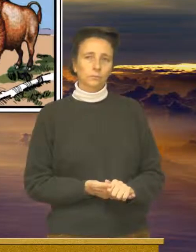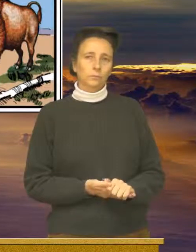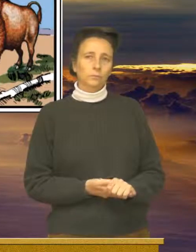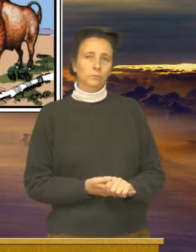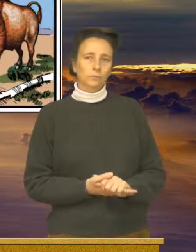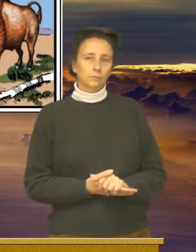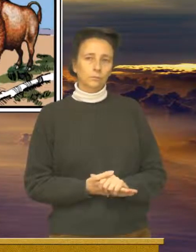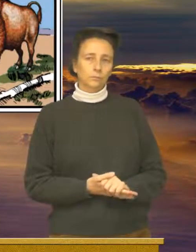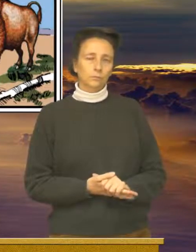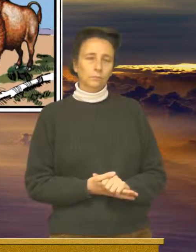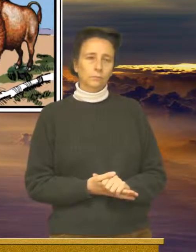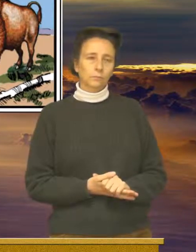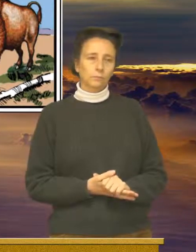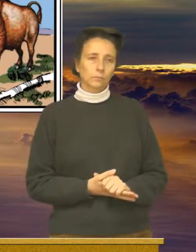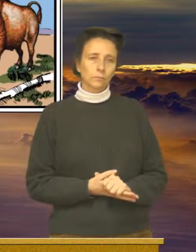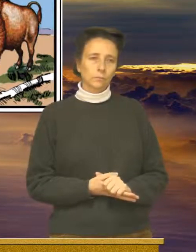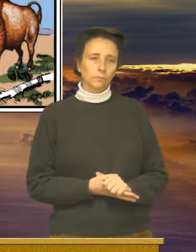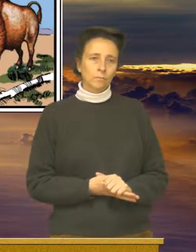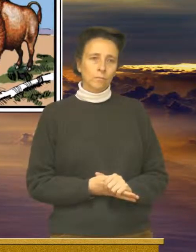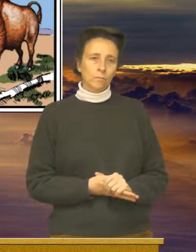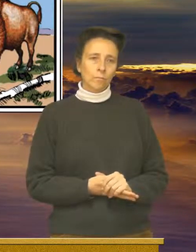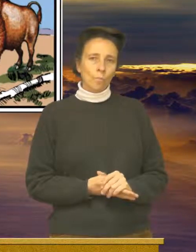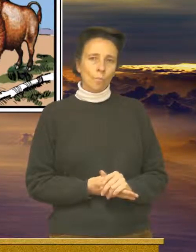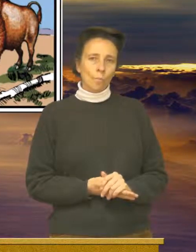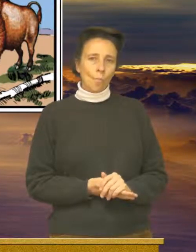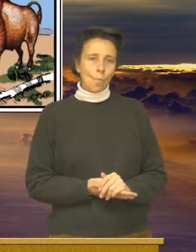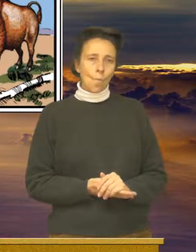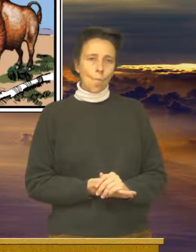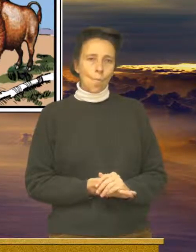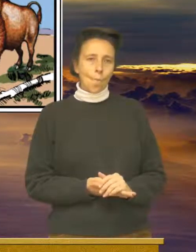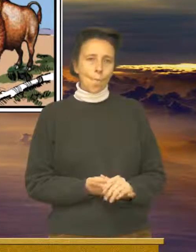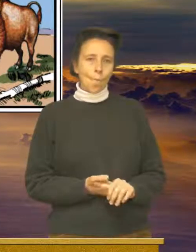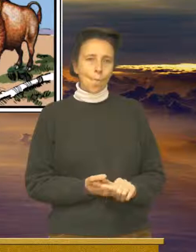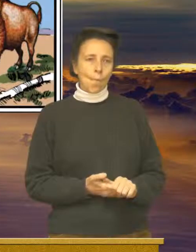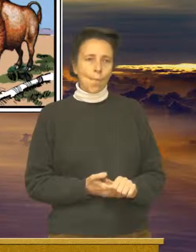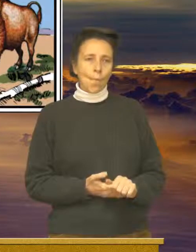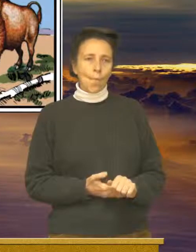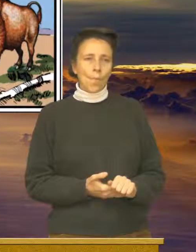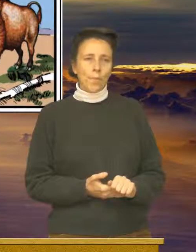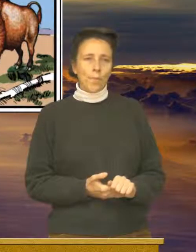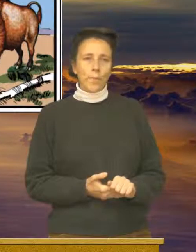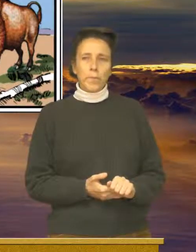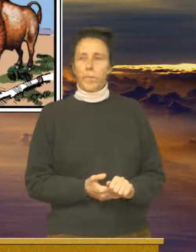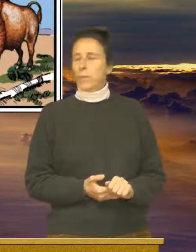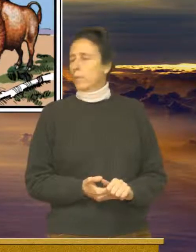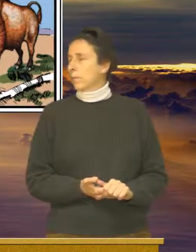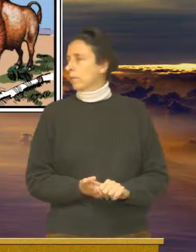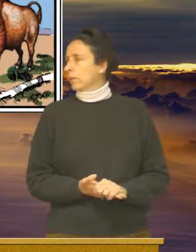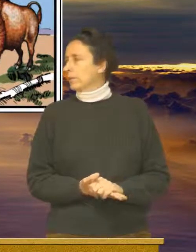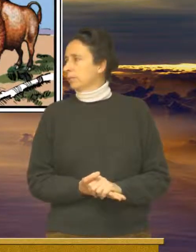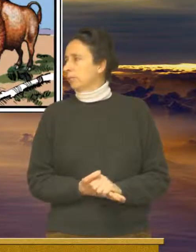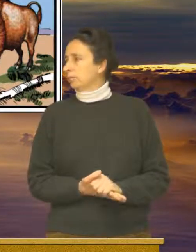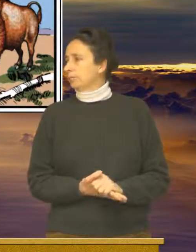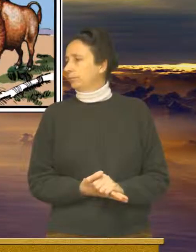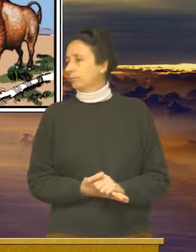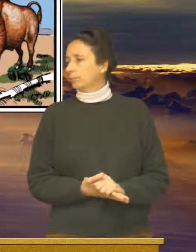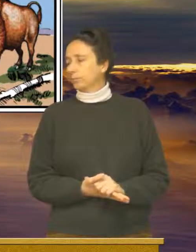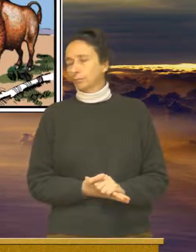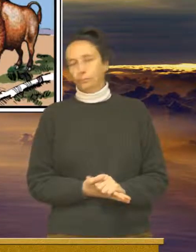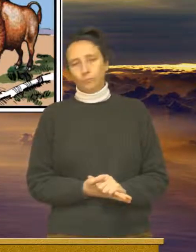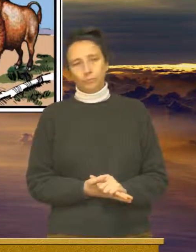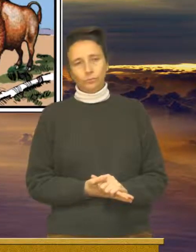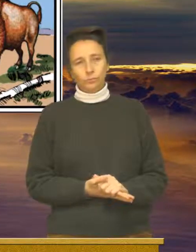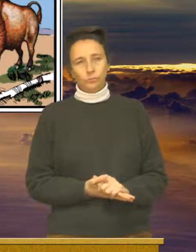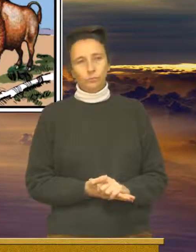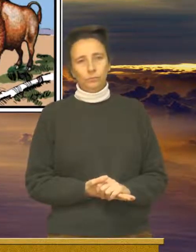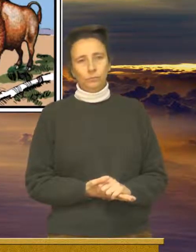mencionamos de los sistemas judicial que debía ser prácticamente independiente del gobierno, pero